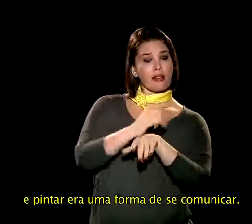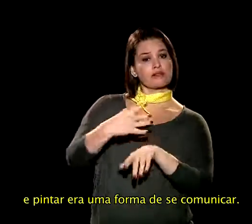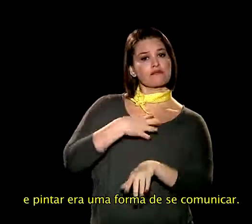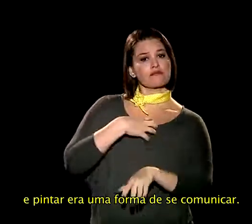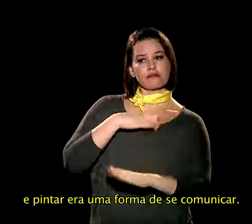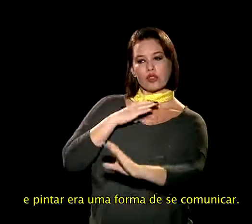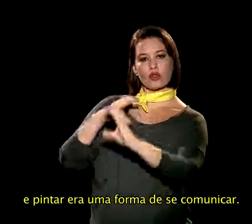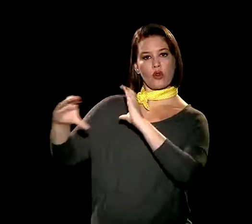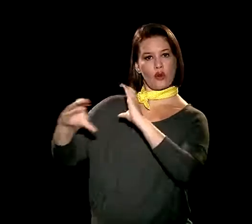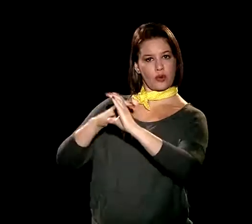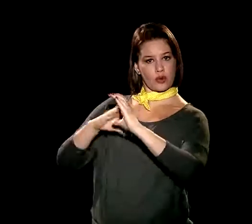comunicar.